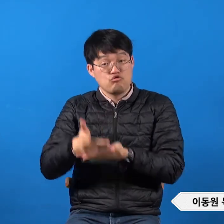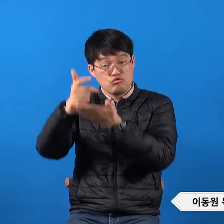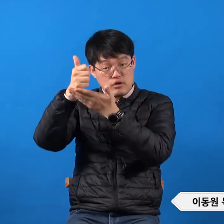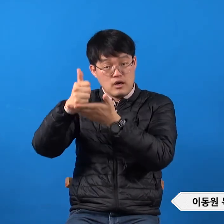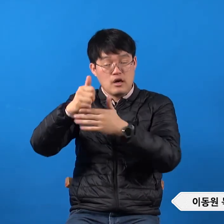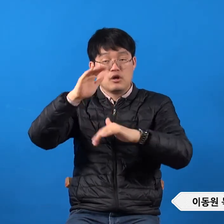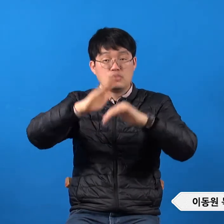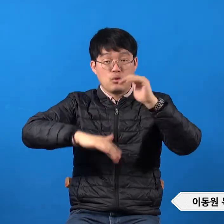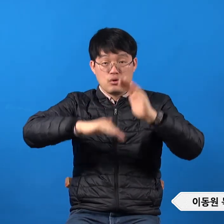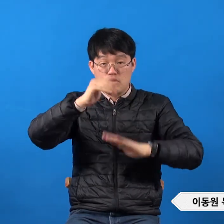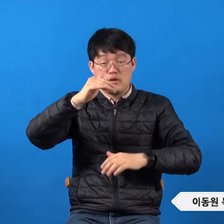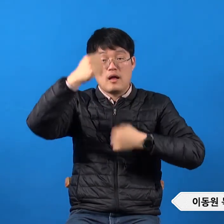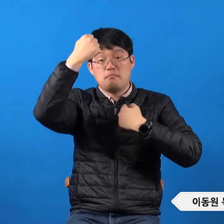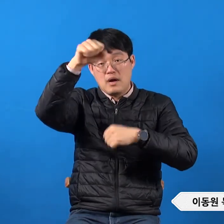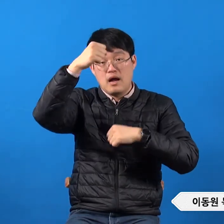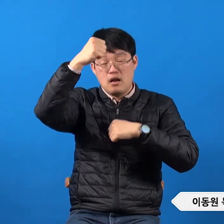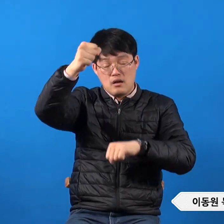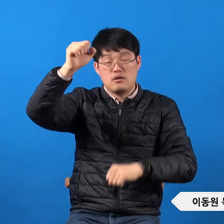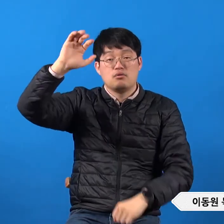해보세요. 주의 손과 발대요